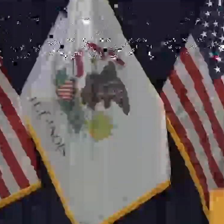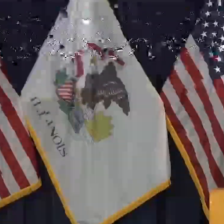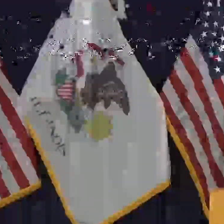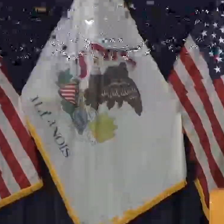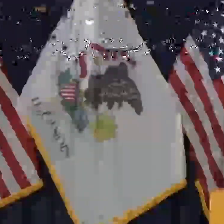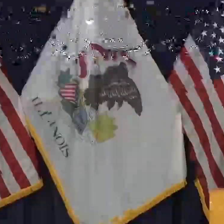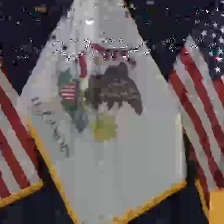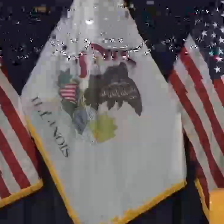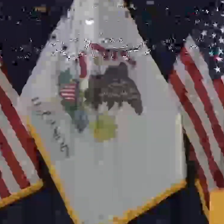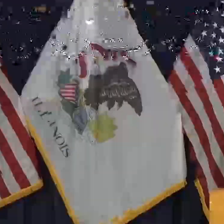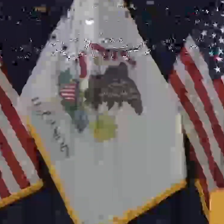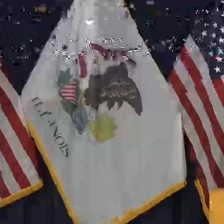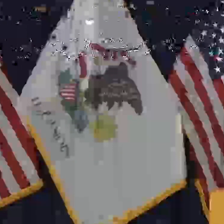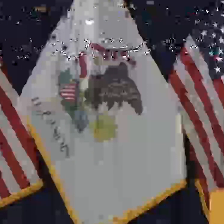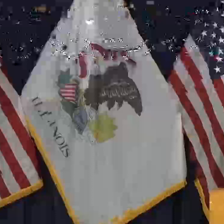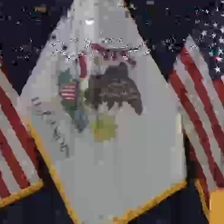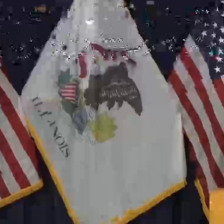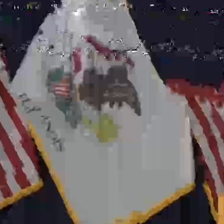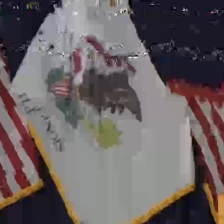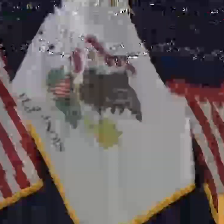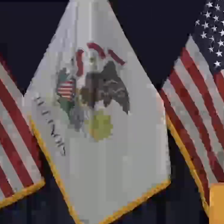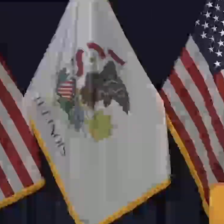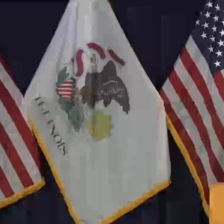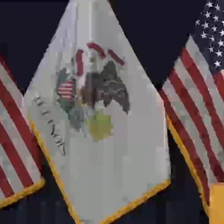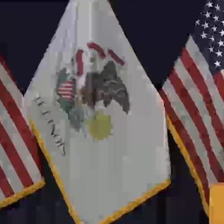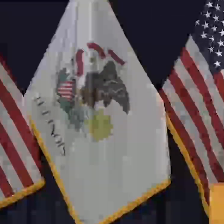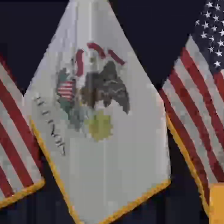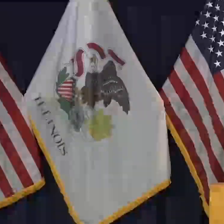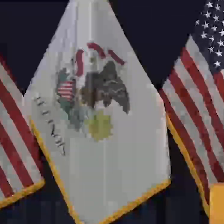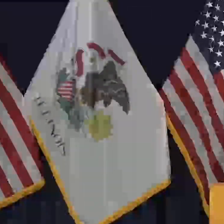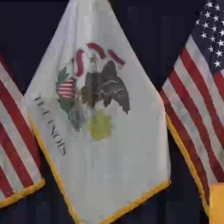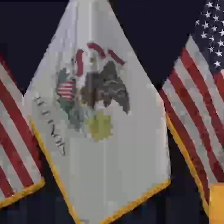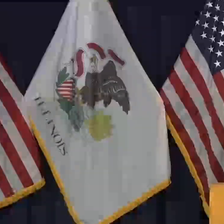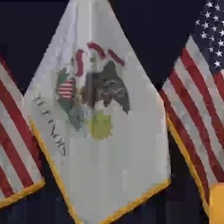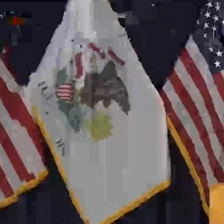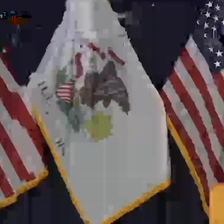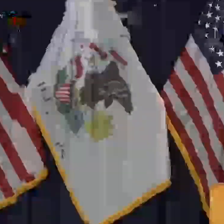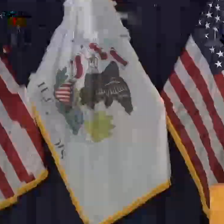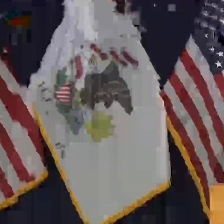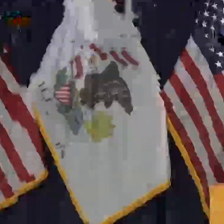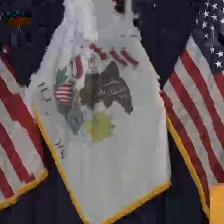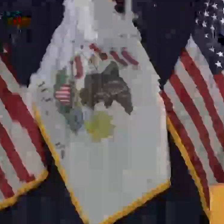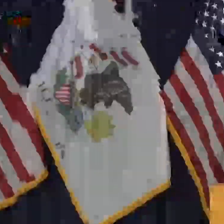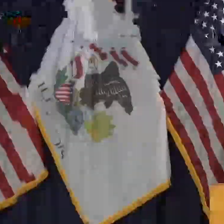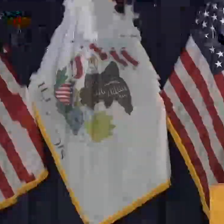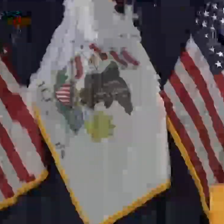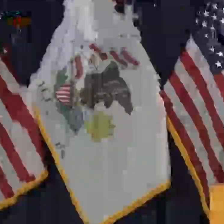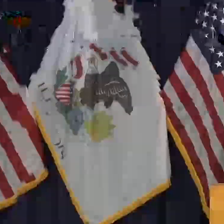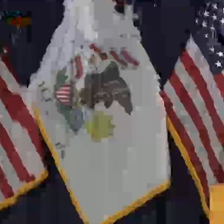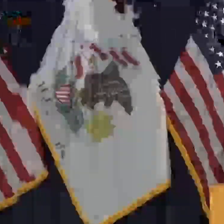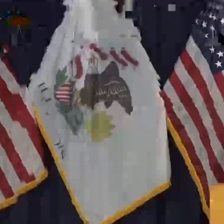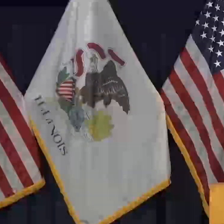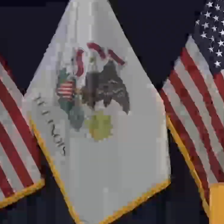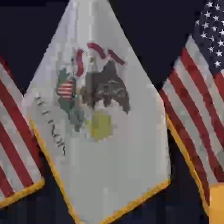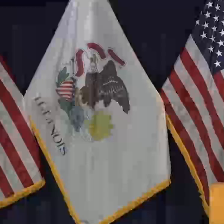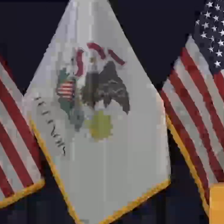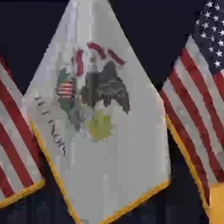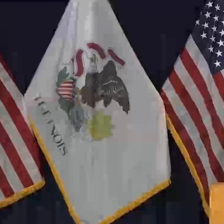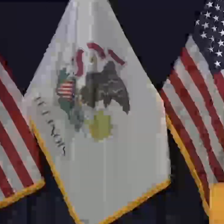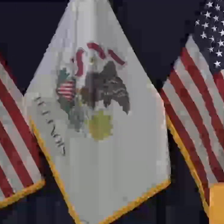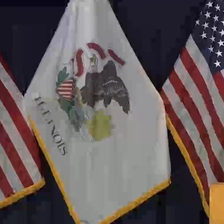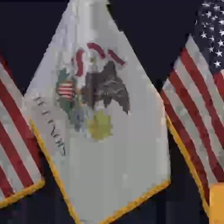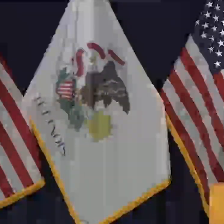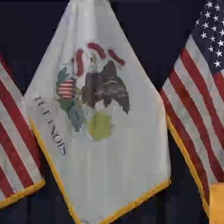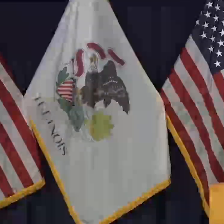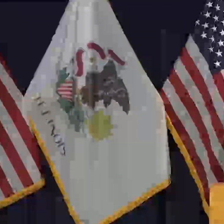lineamientos del gobernador Pritzker y su administración. Mientras varios Están reabriendo sus puertas. Nuestra prioridad